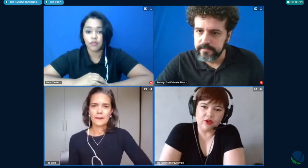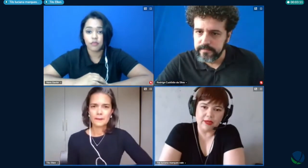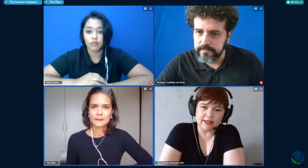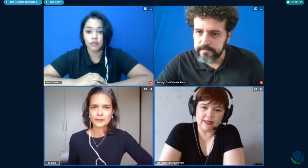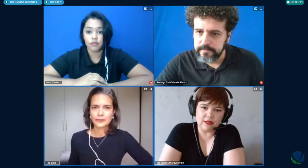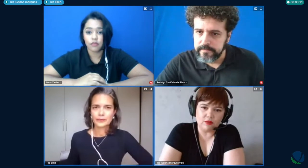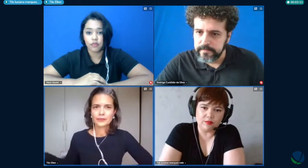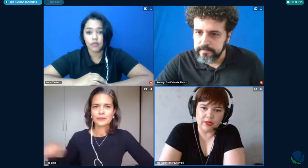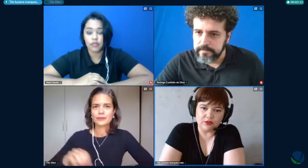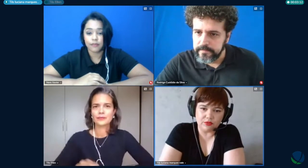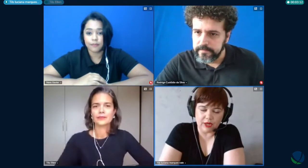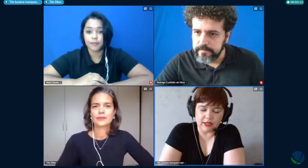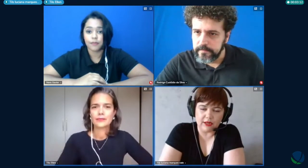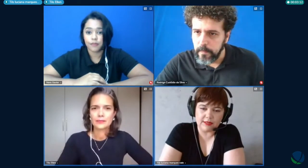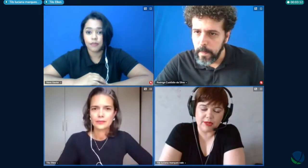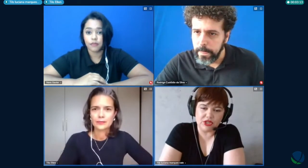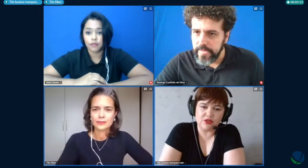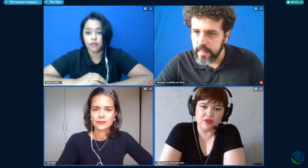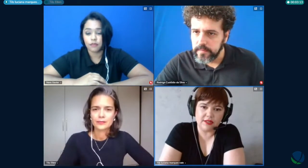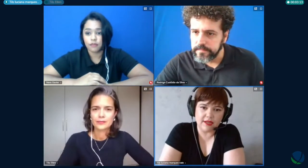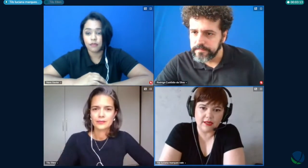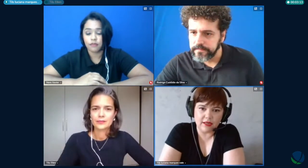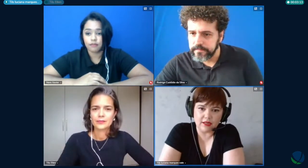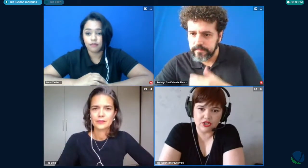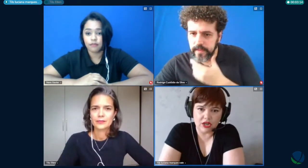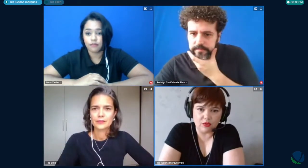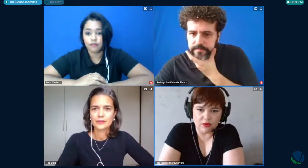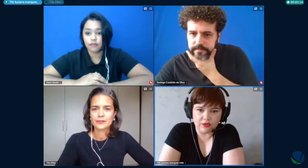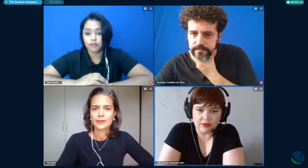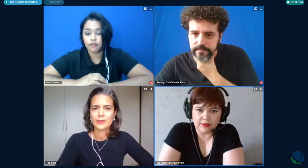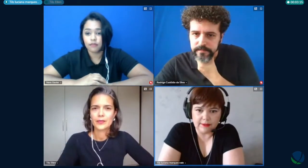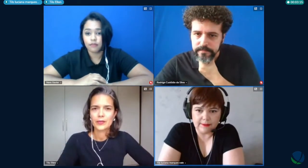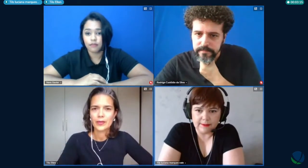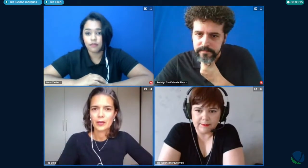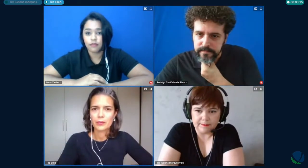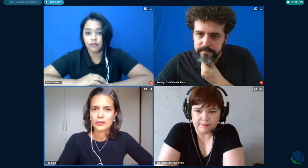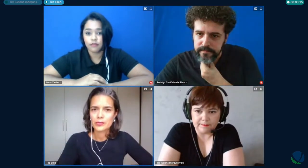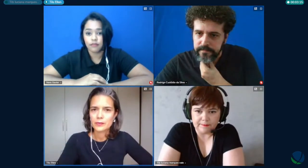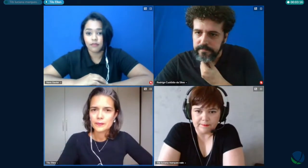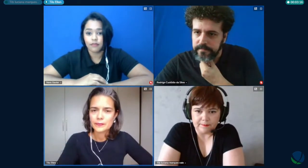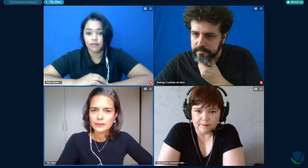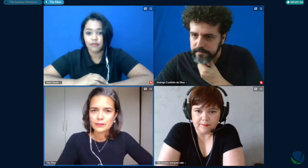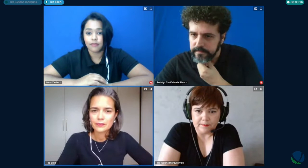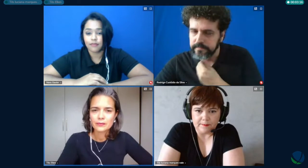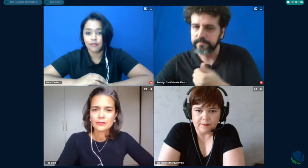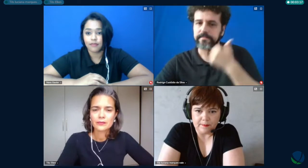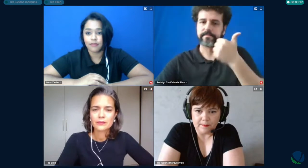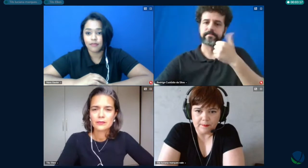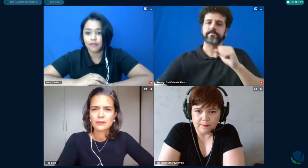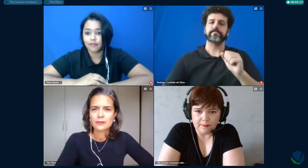essa formatação para as paginações estarem de acordo. Ok.